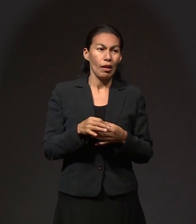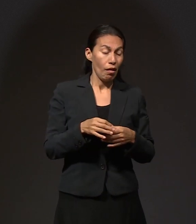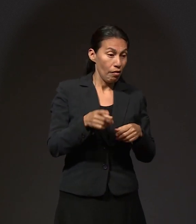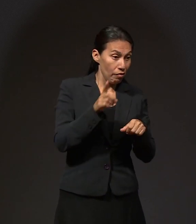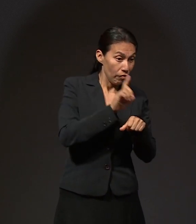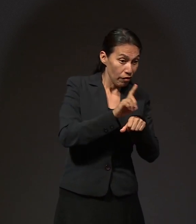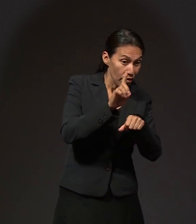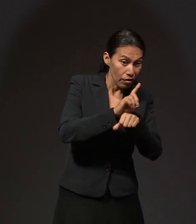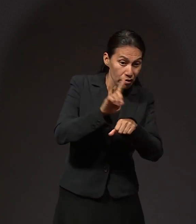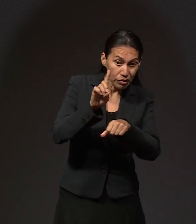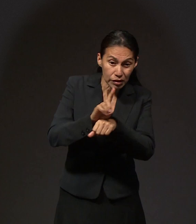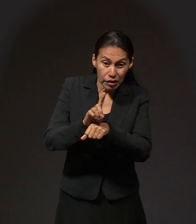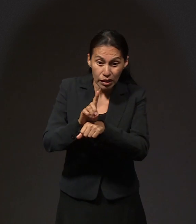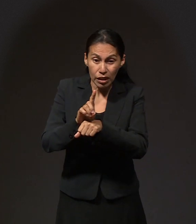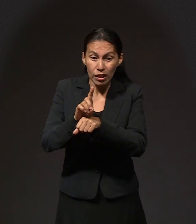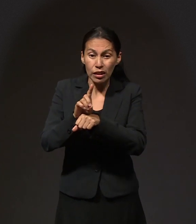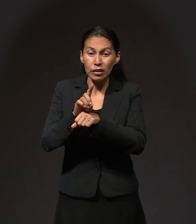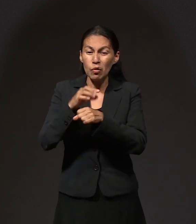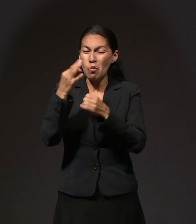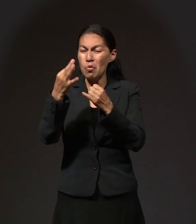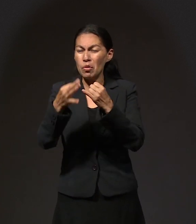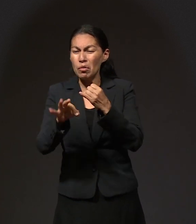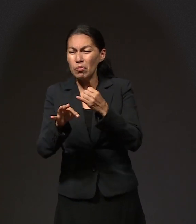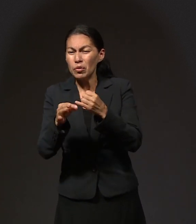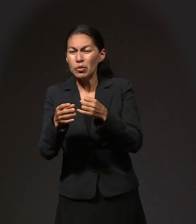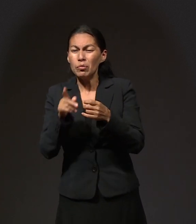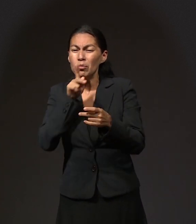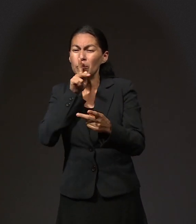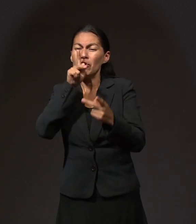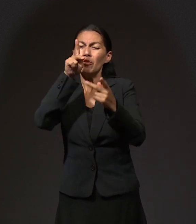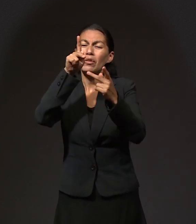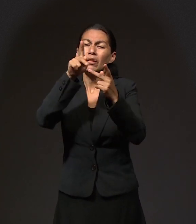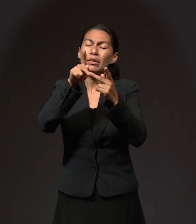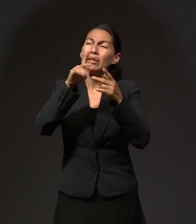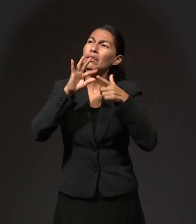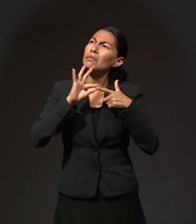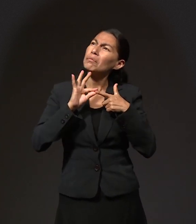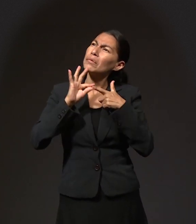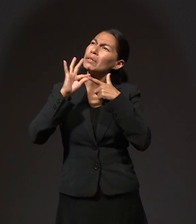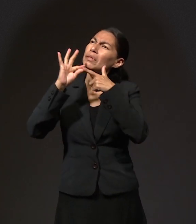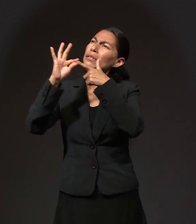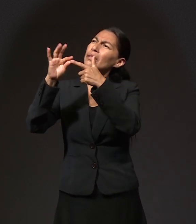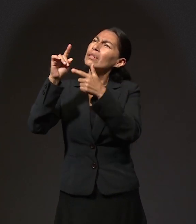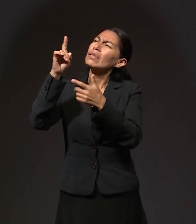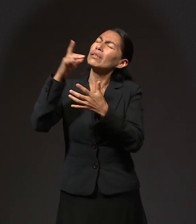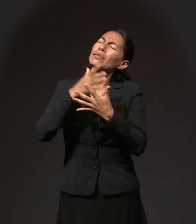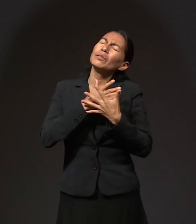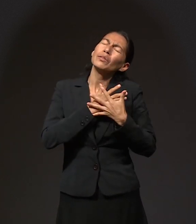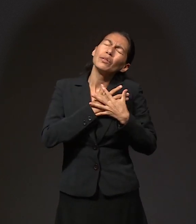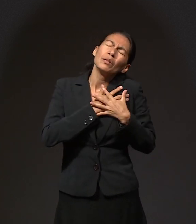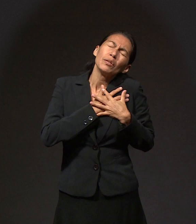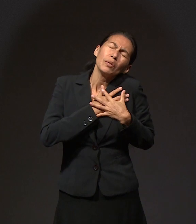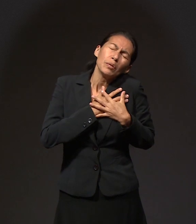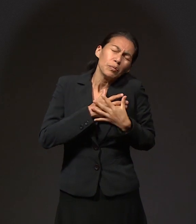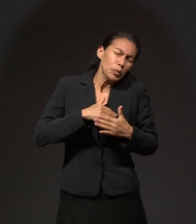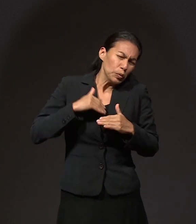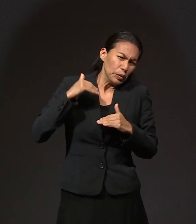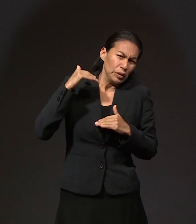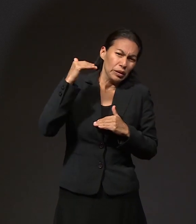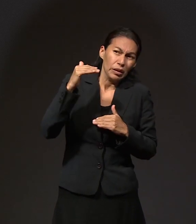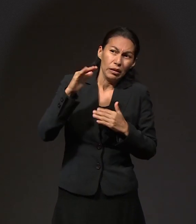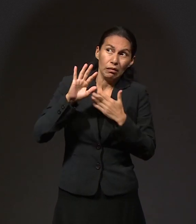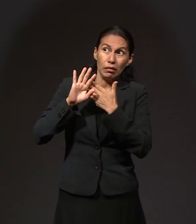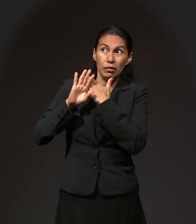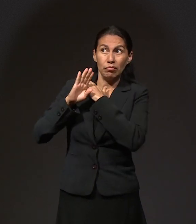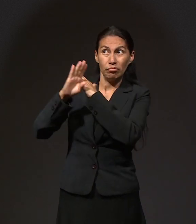con la profecía Dios es tan grande tu amor Que no se puede evitar